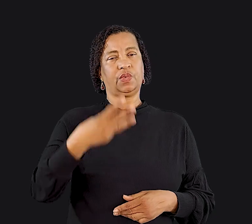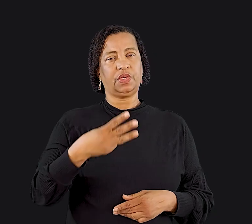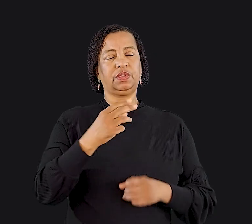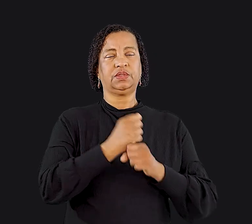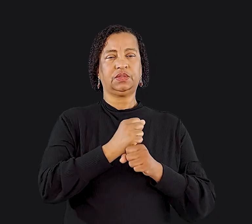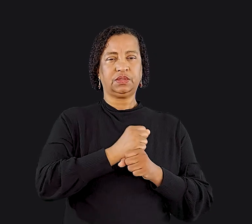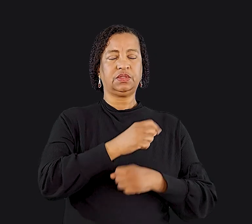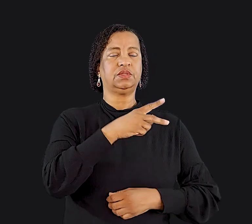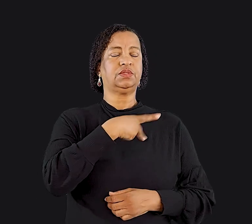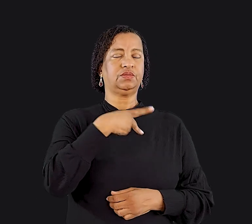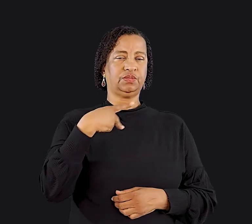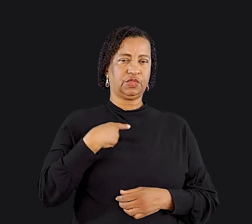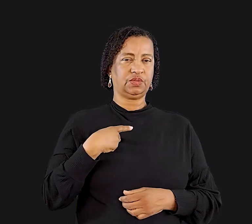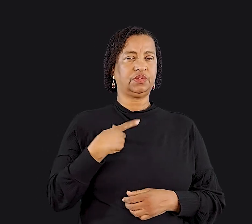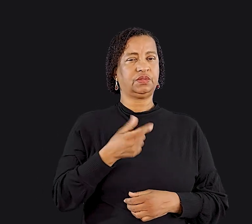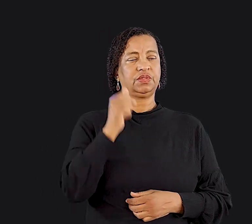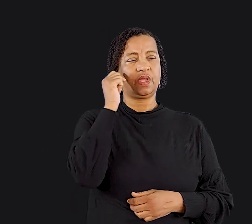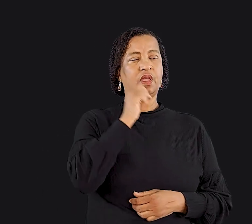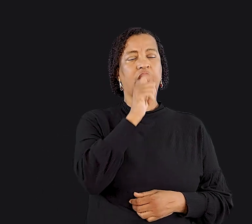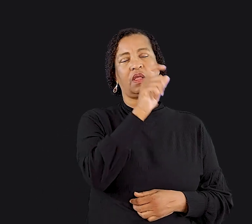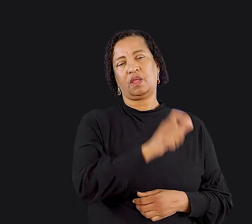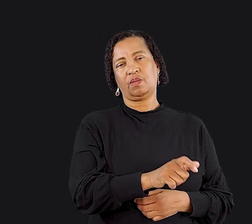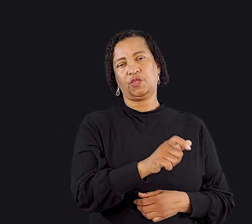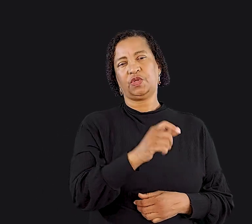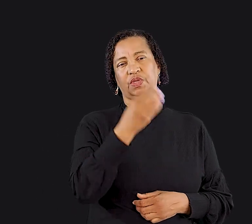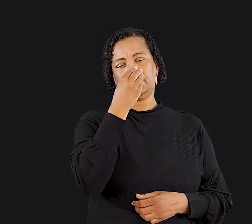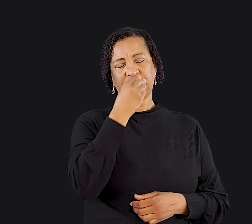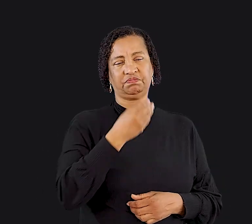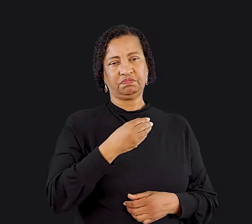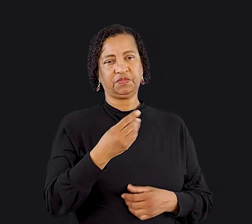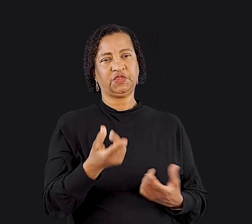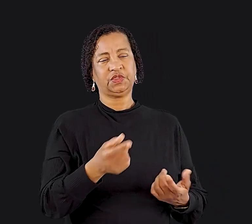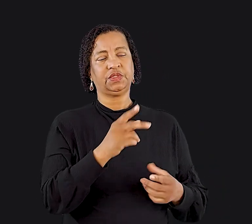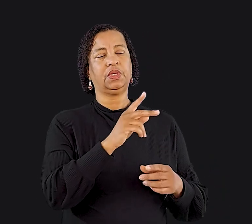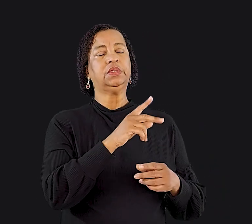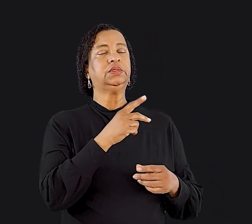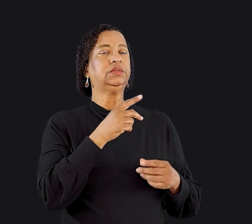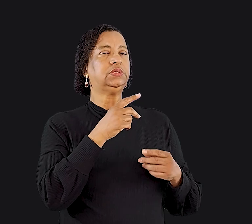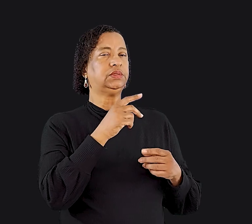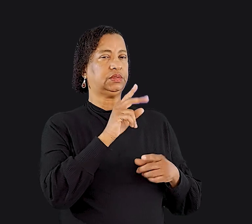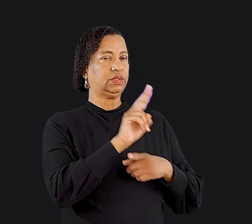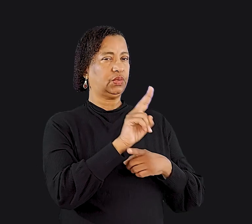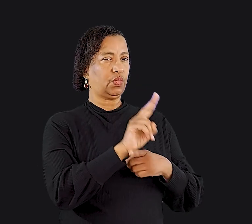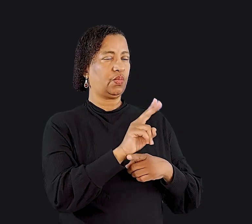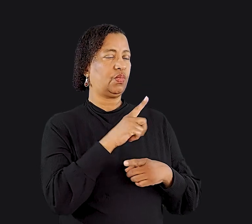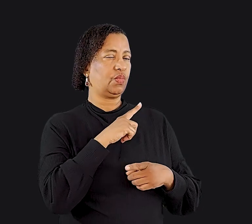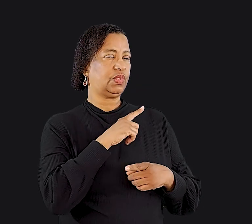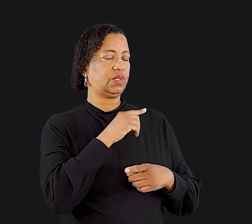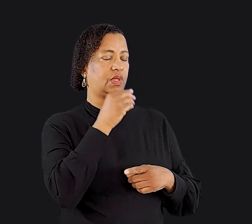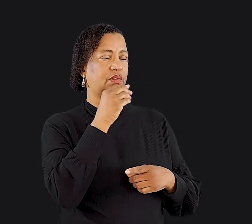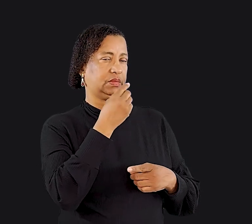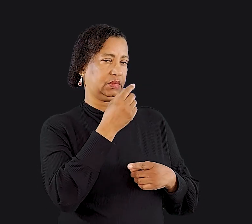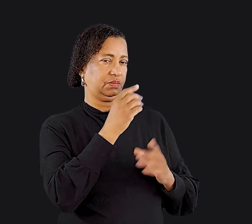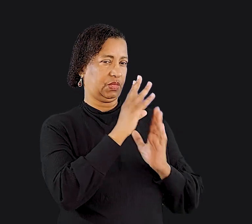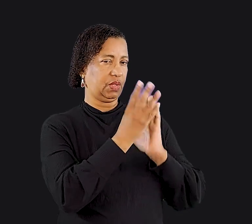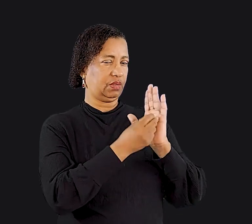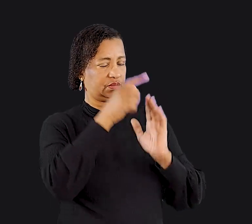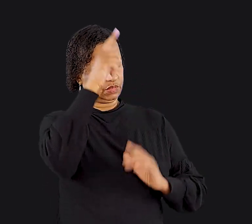anos como pastor que também não são as mulheres que se recusam a ser pastoreadas pela liderança da igreja. O problema está